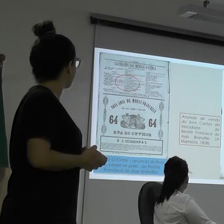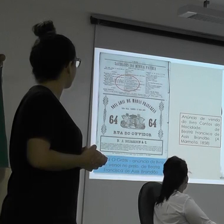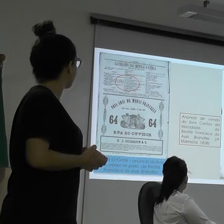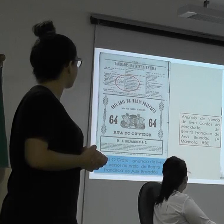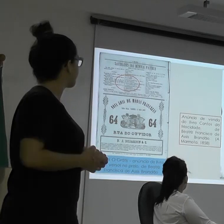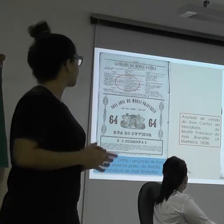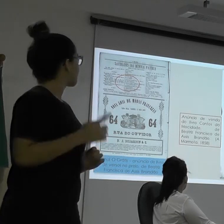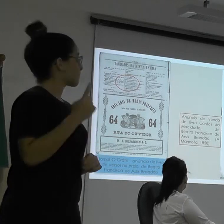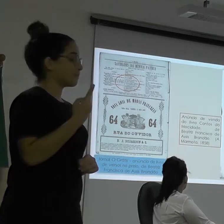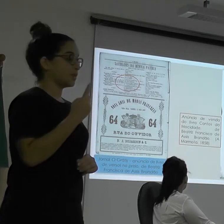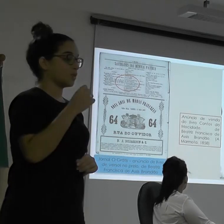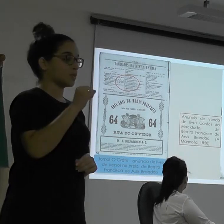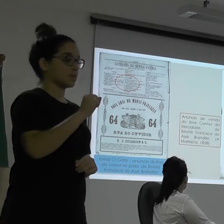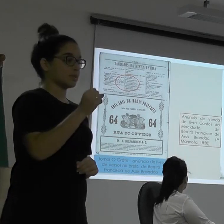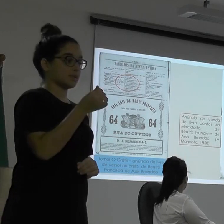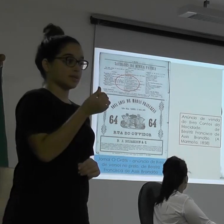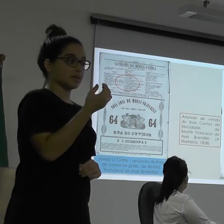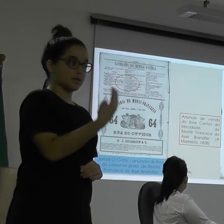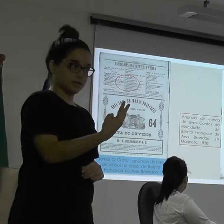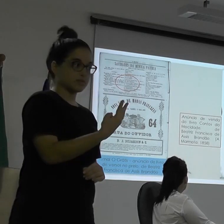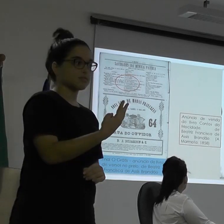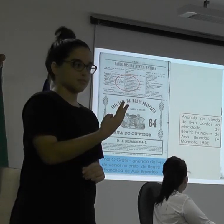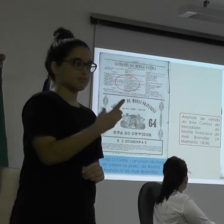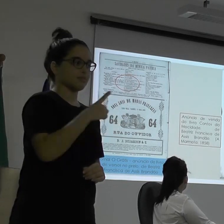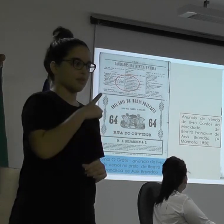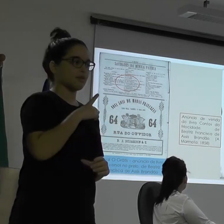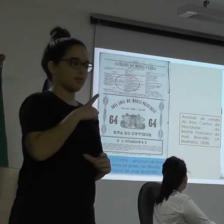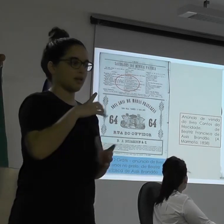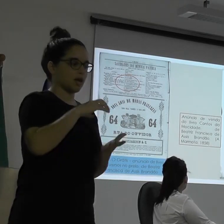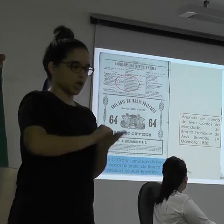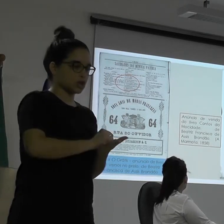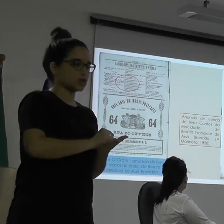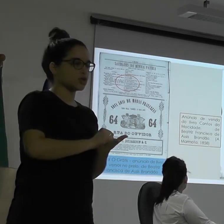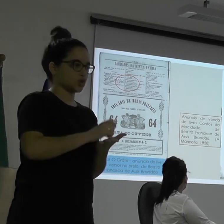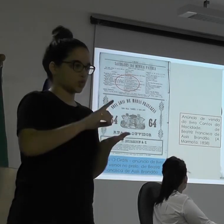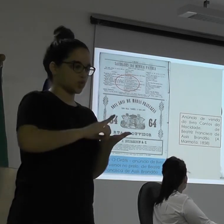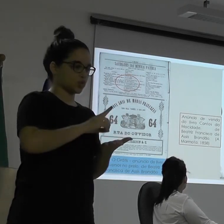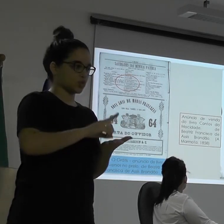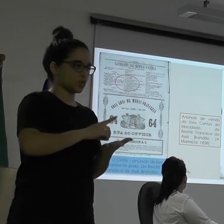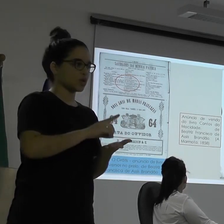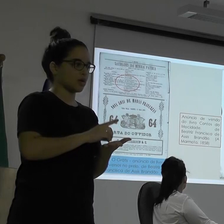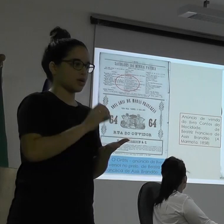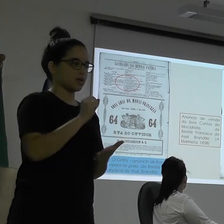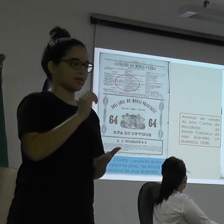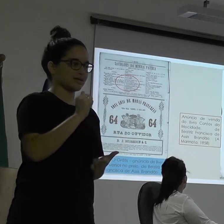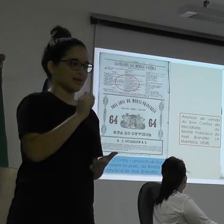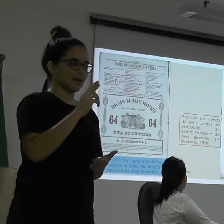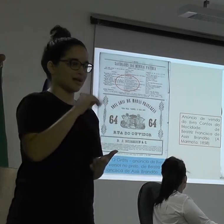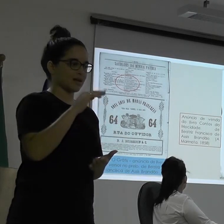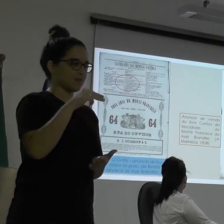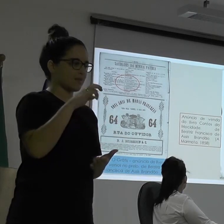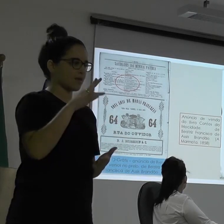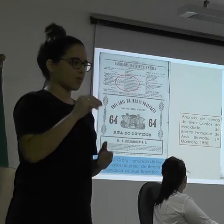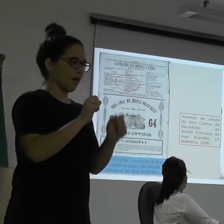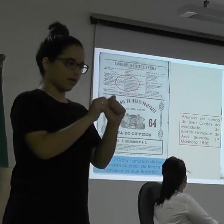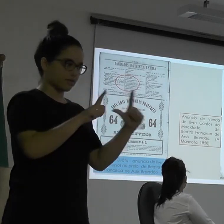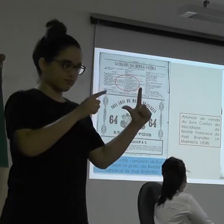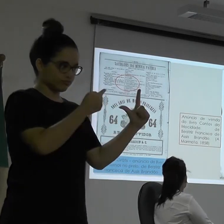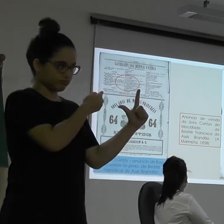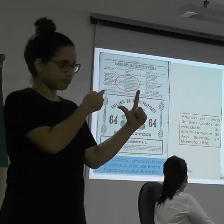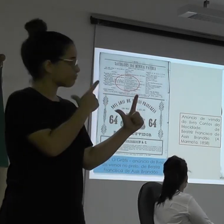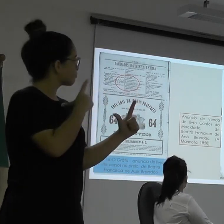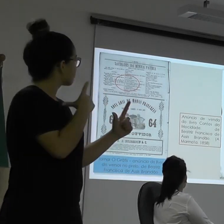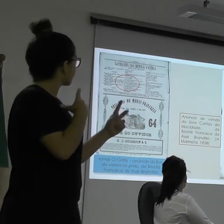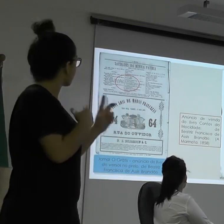em 1863, conforme consta no dicionário de Sacramento Blake. Aqui no slide nós